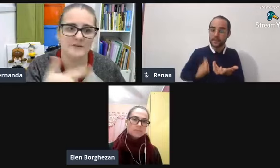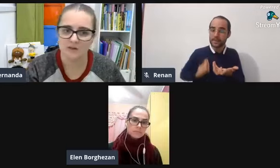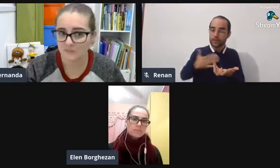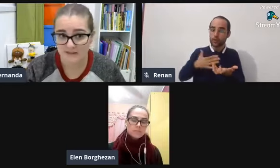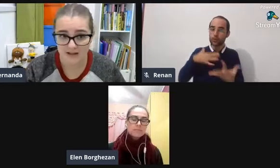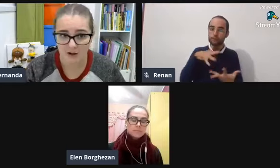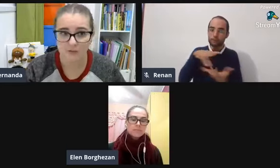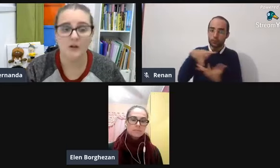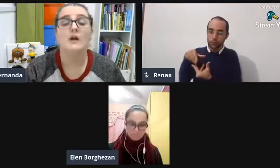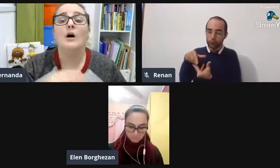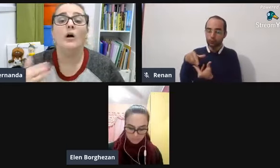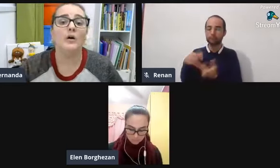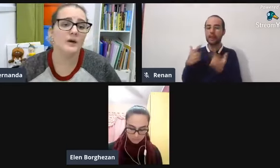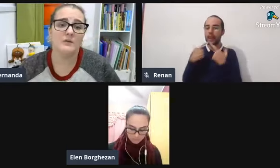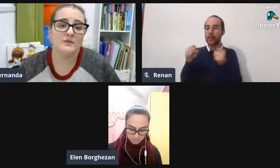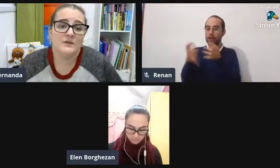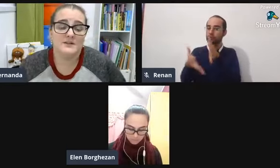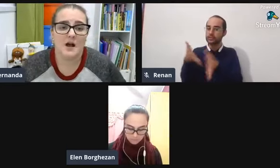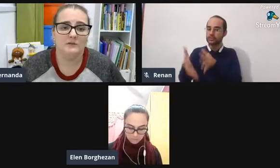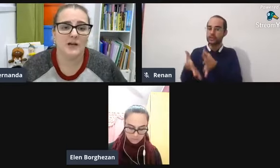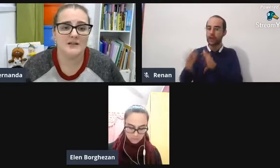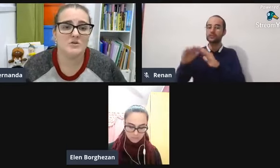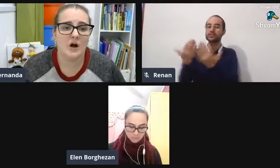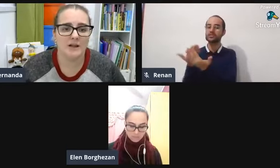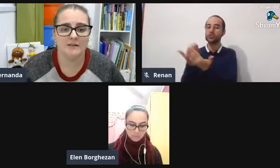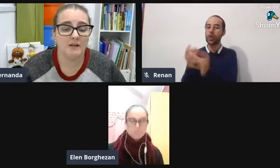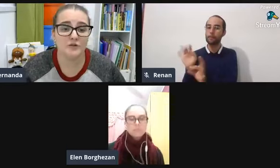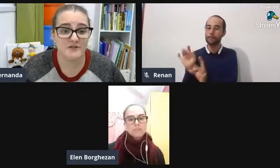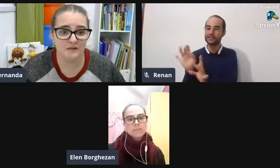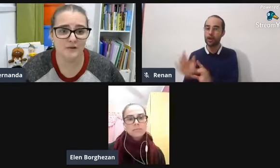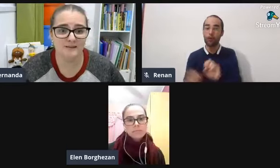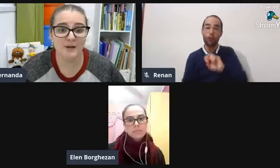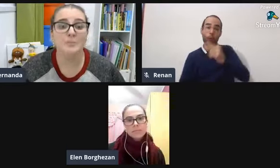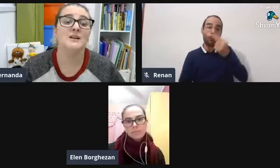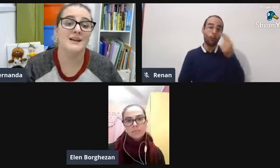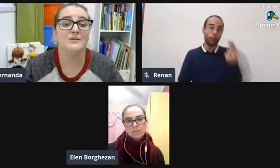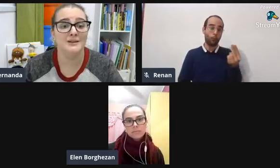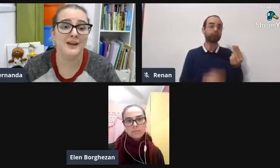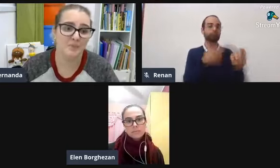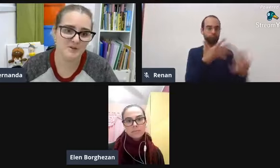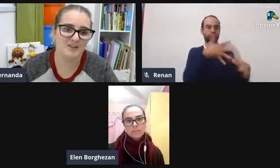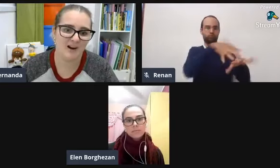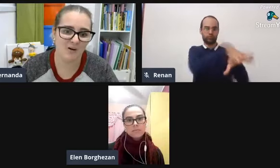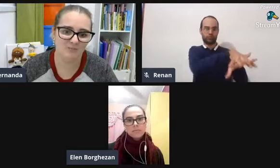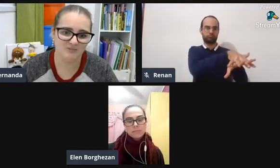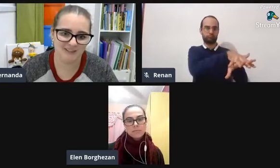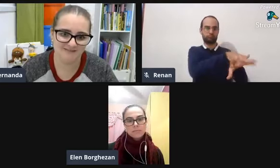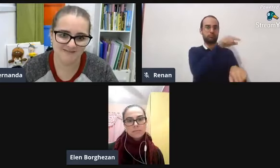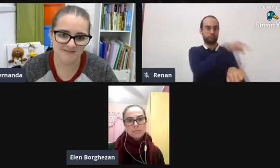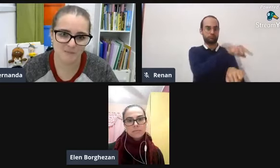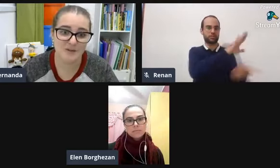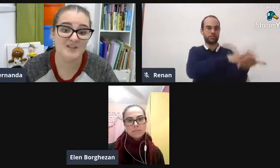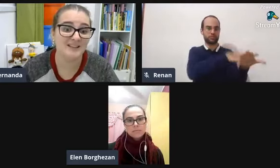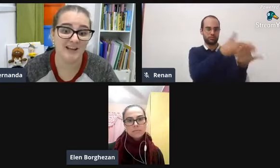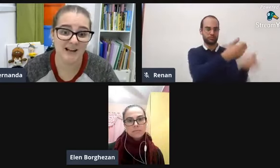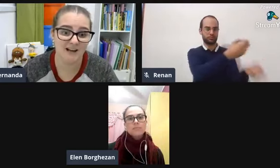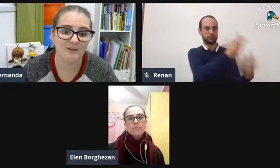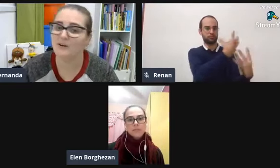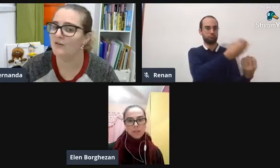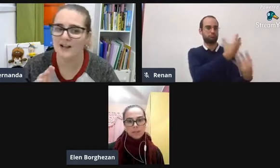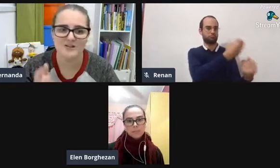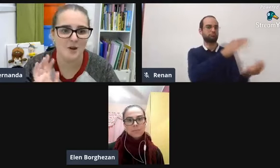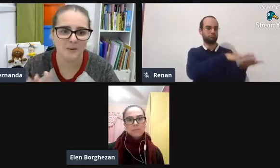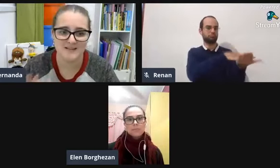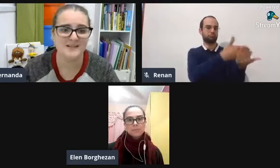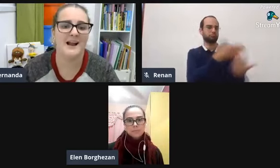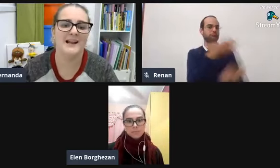sinais, uma escola especial, ou eu quero vivenciar a escola inclusiva, porque daí o intérprete dá conta, porque já tem a língua,